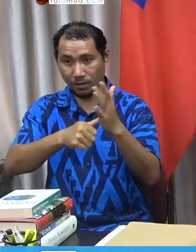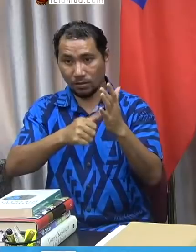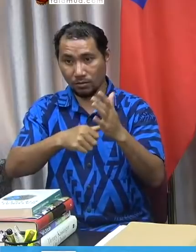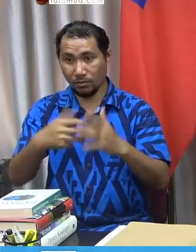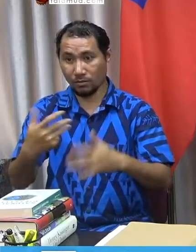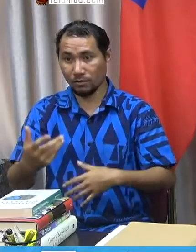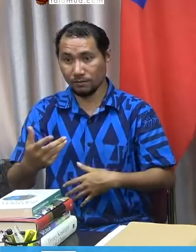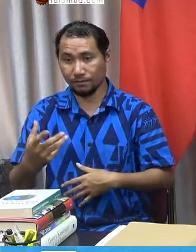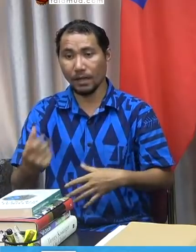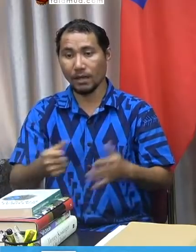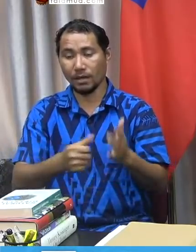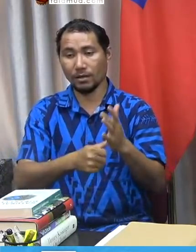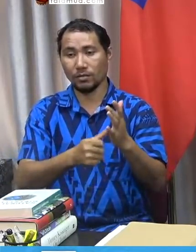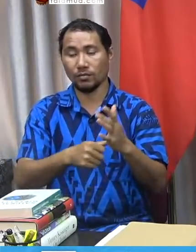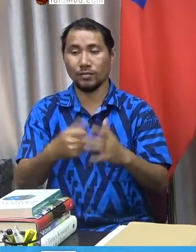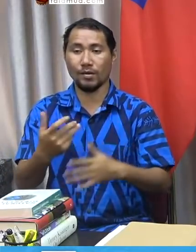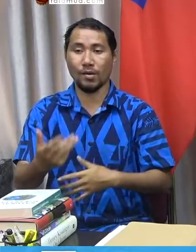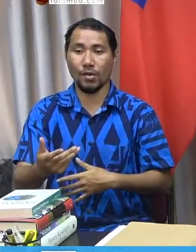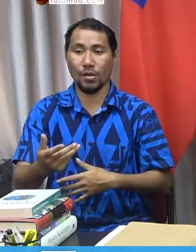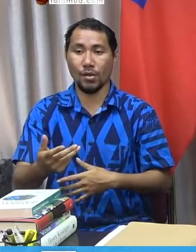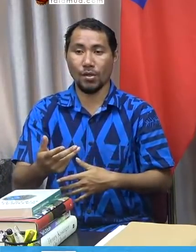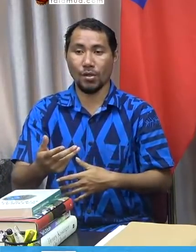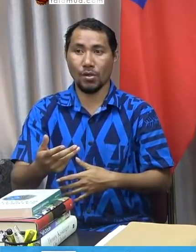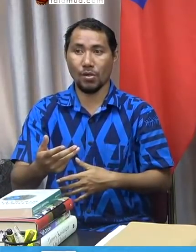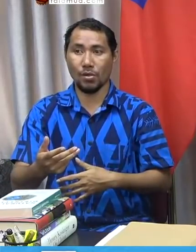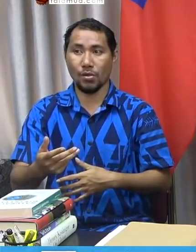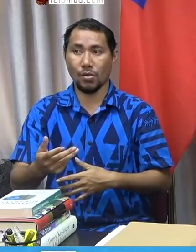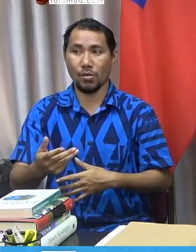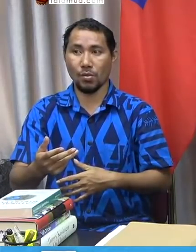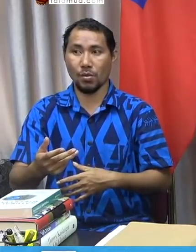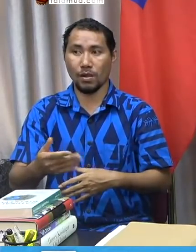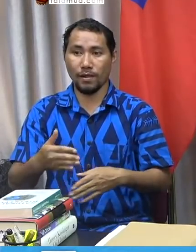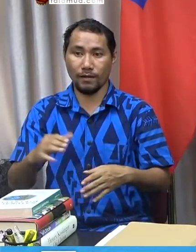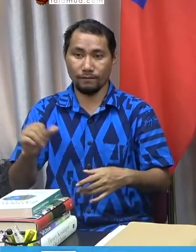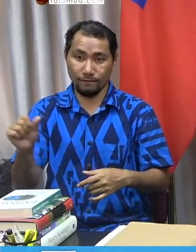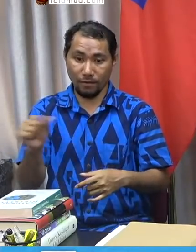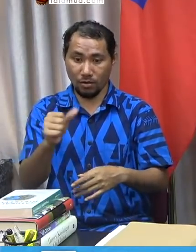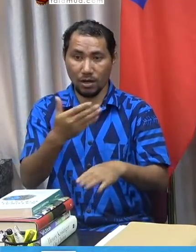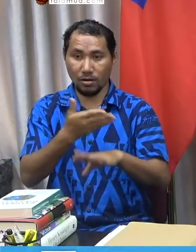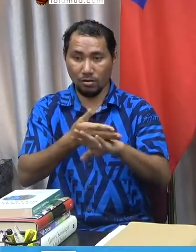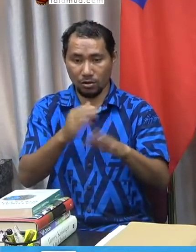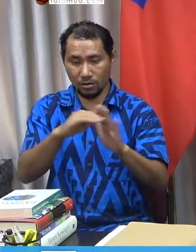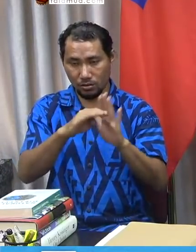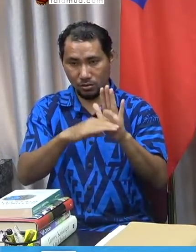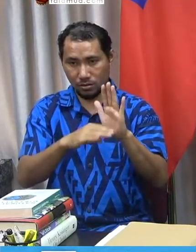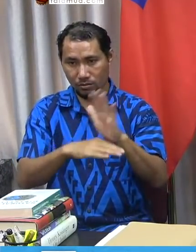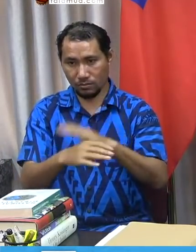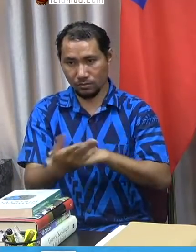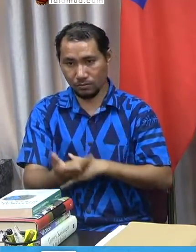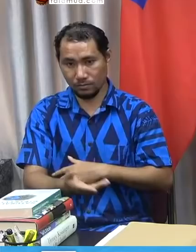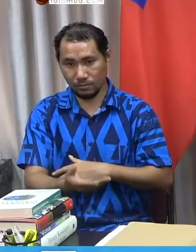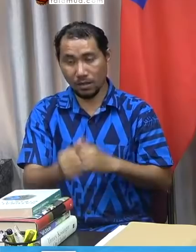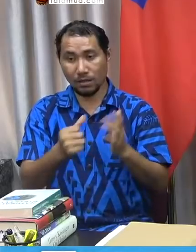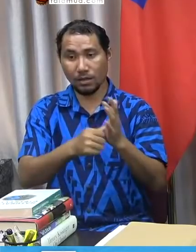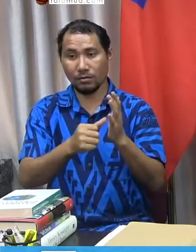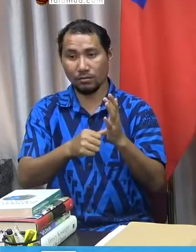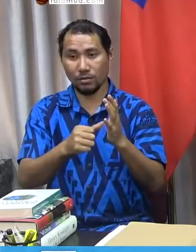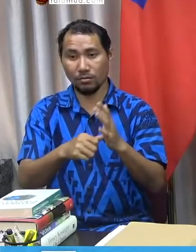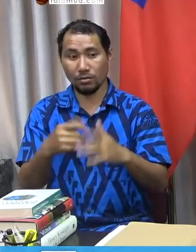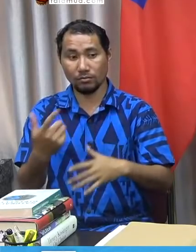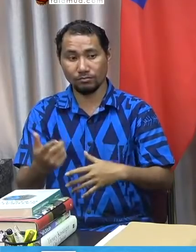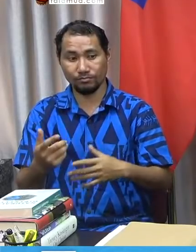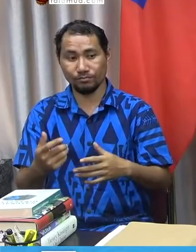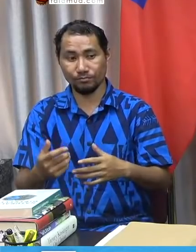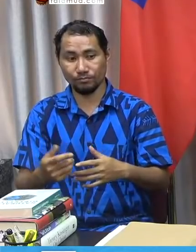le tupe tau e tupe whaungai ioi lunga le tula futi. Ia Pela o tupena te ro tutongi o